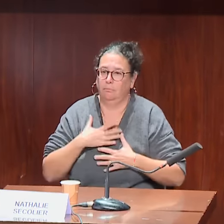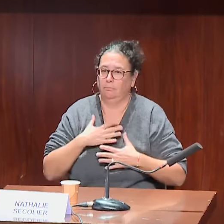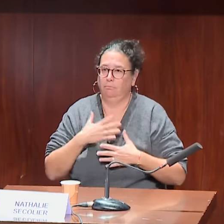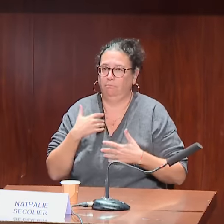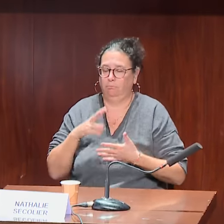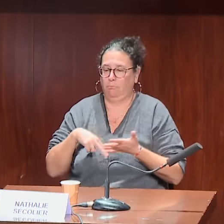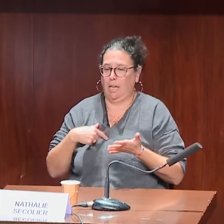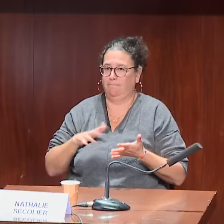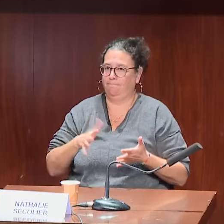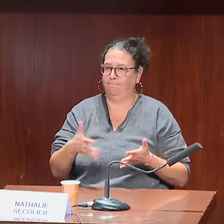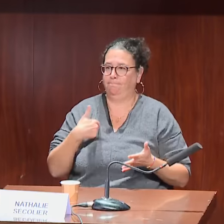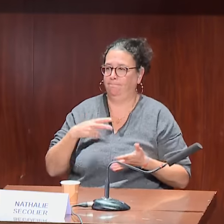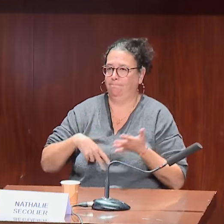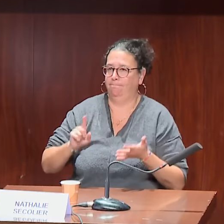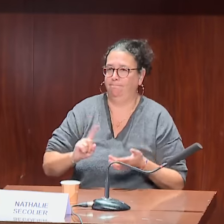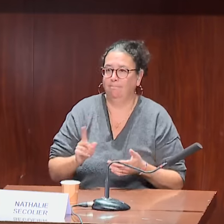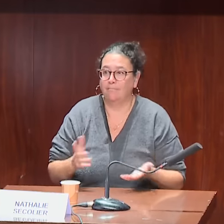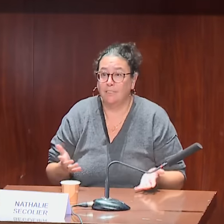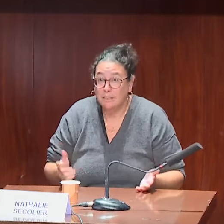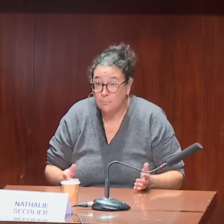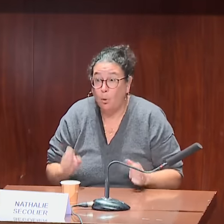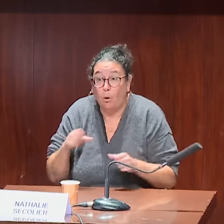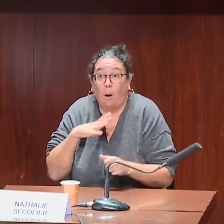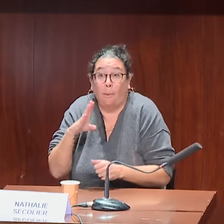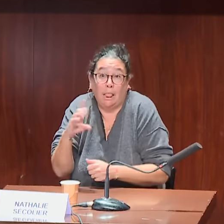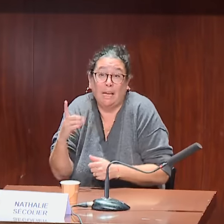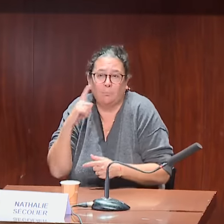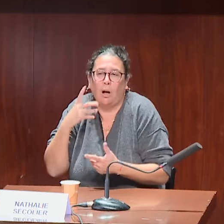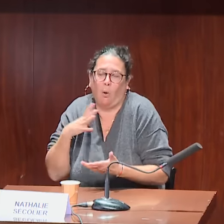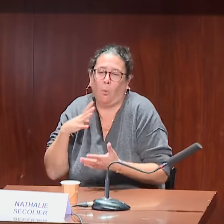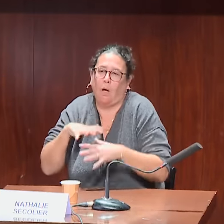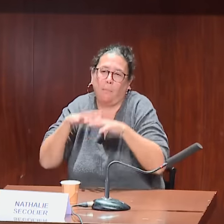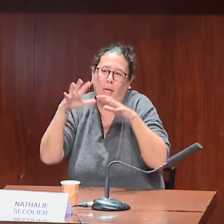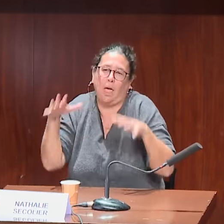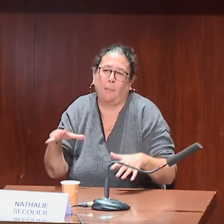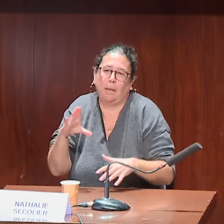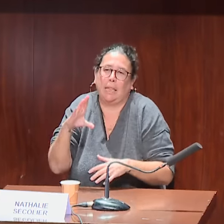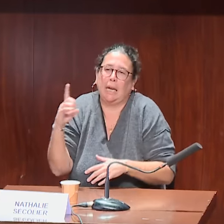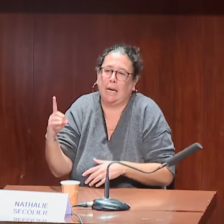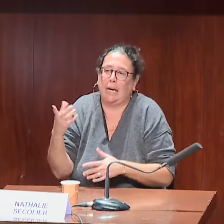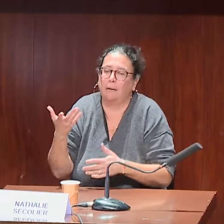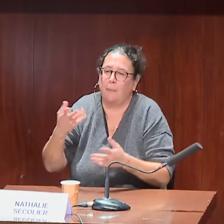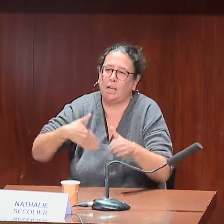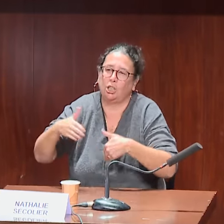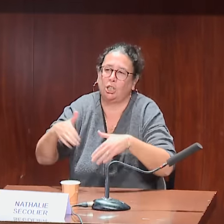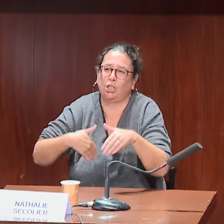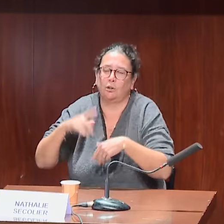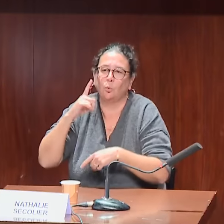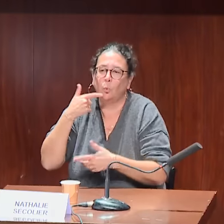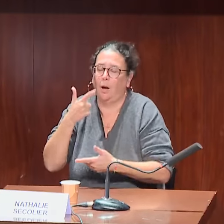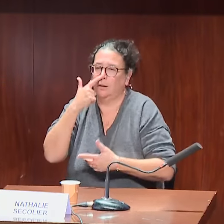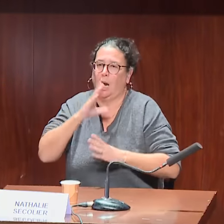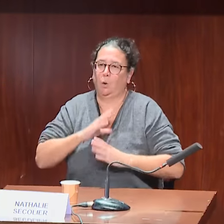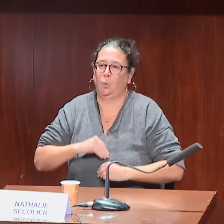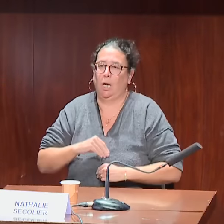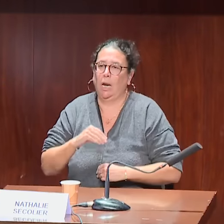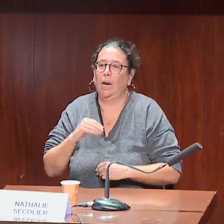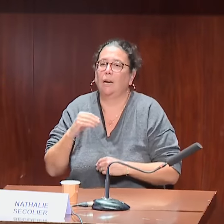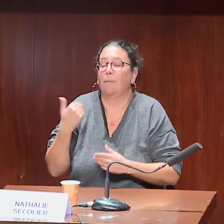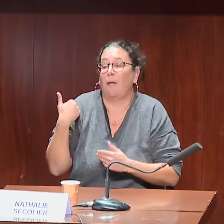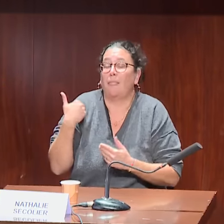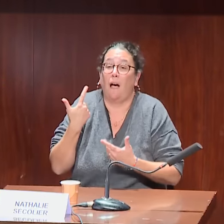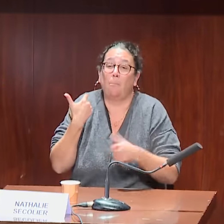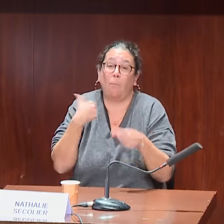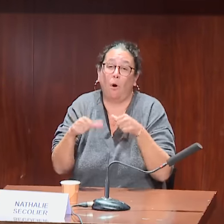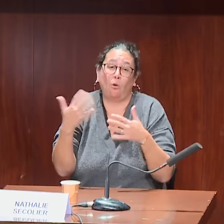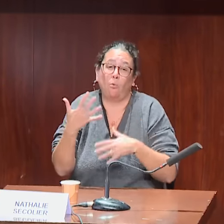Et il y a vraiment des peurs. Il y a des sourds qui expriment de la peur par rapport à la lecture. Et c'est pour ça qu'on a énormément de bandes dessinées, que la bande dessinée